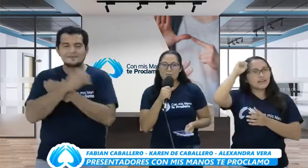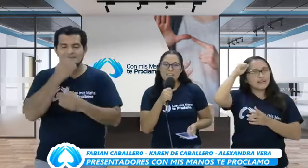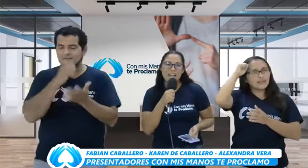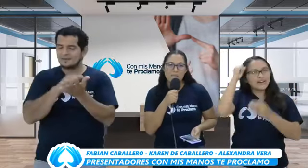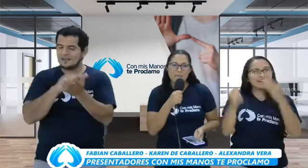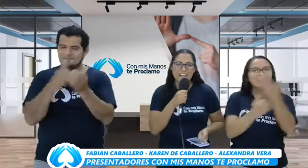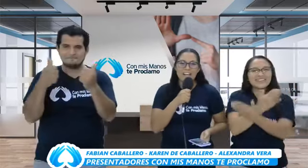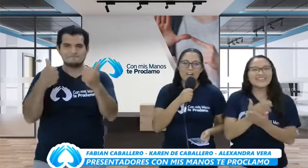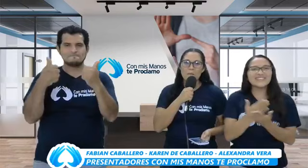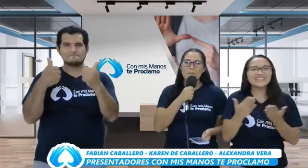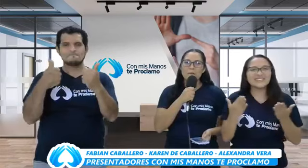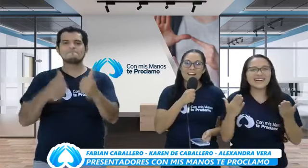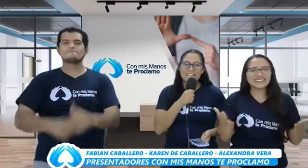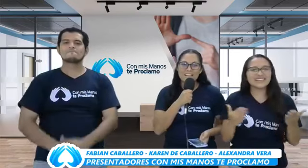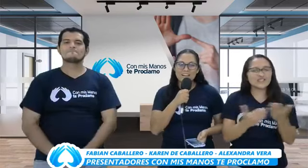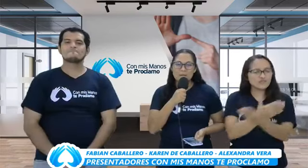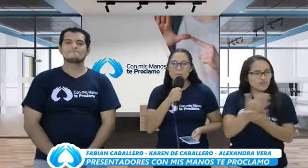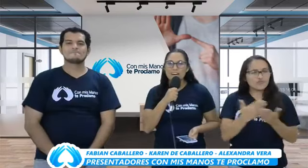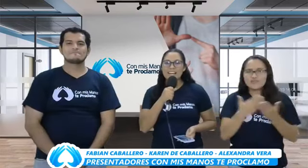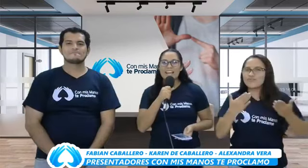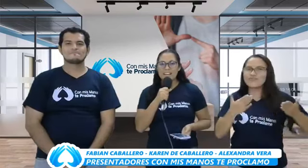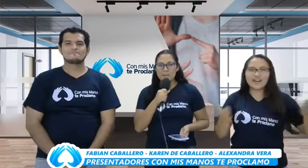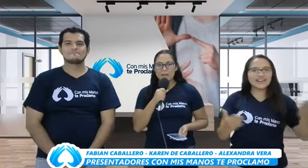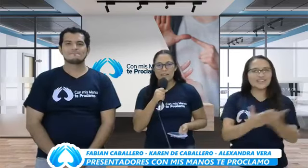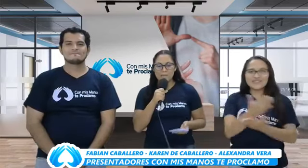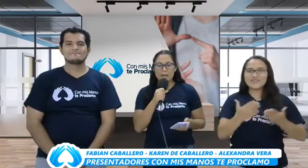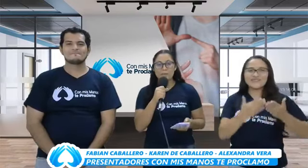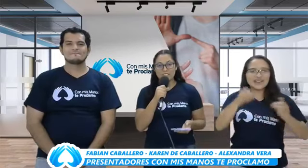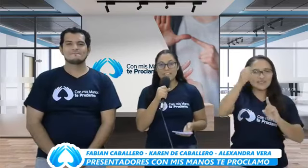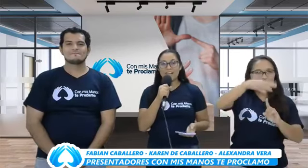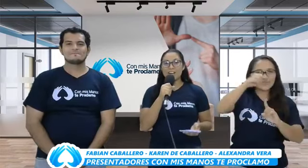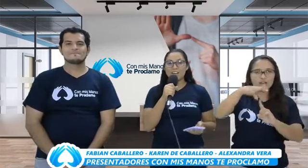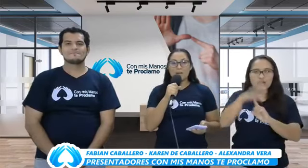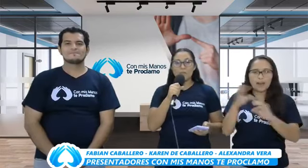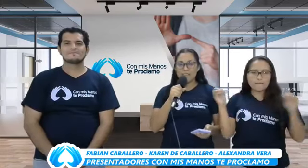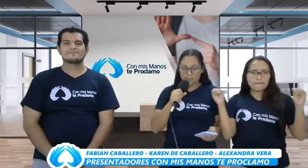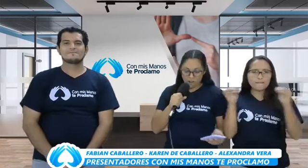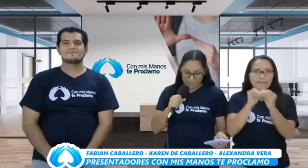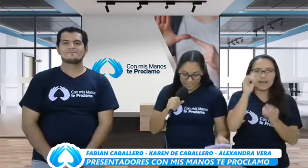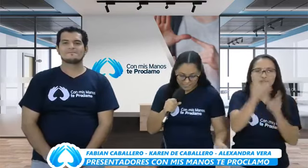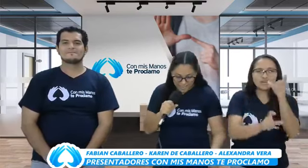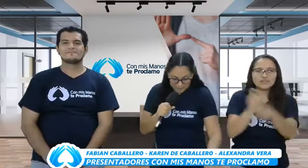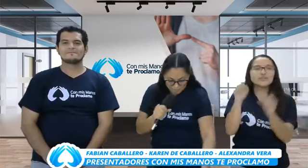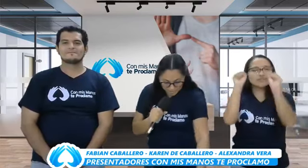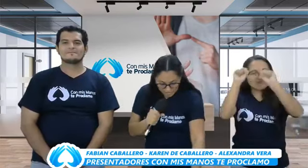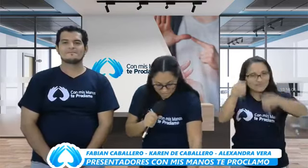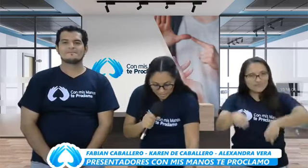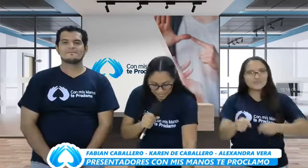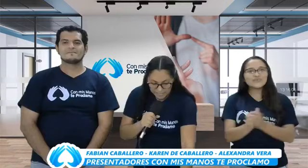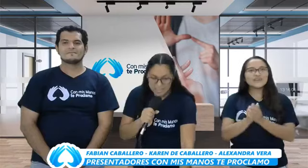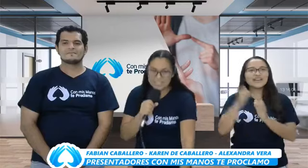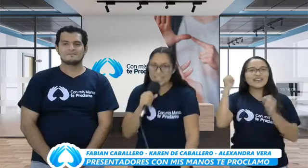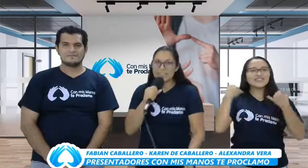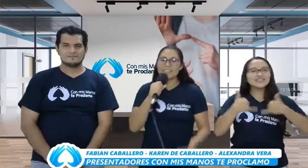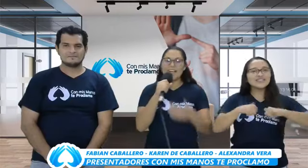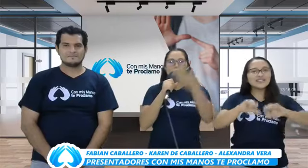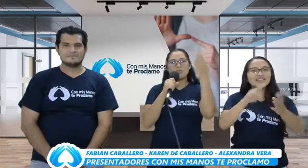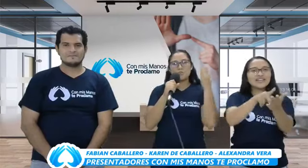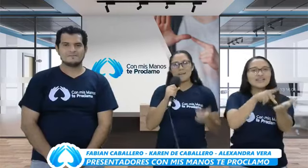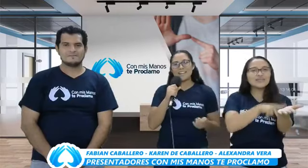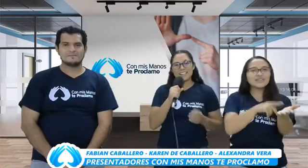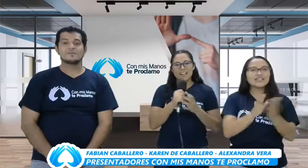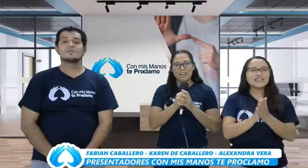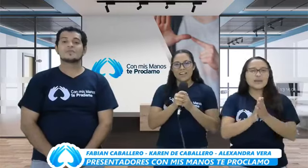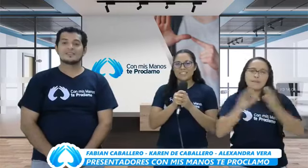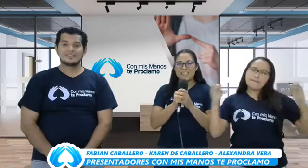compartir, amén, amén. Compartan el link para que más personas puedan conectar. Y así